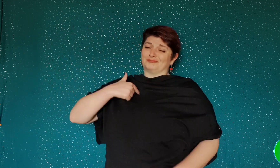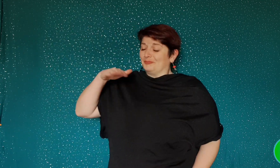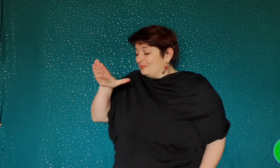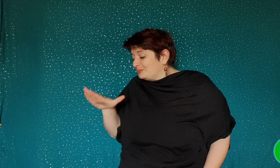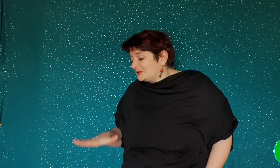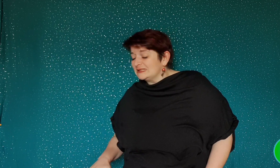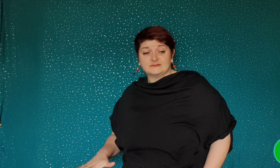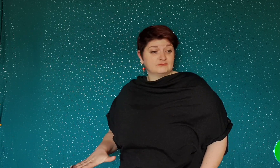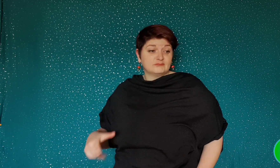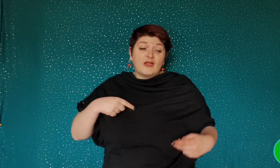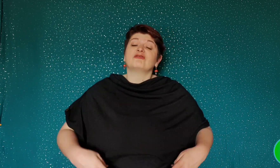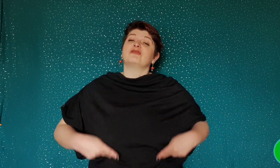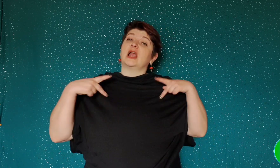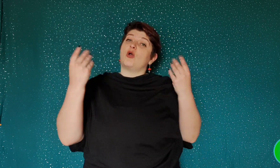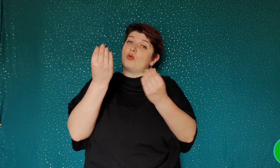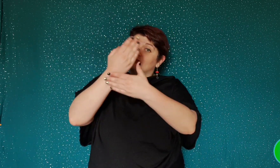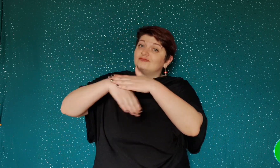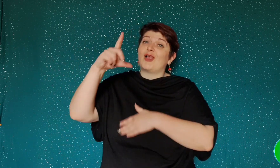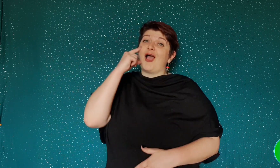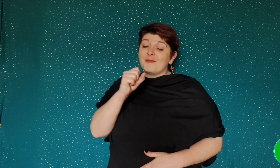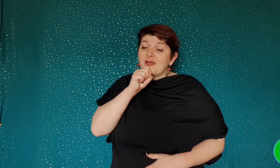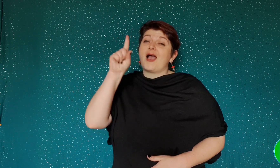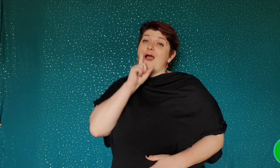C'était il y a longtemps, quand j'étais chez mes grands-parents.